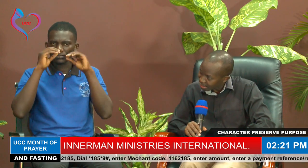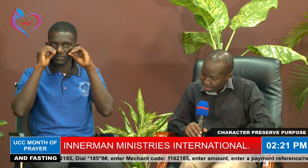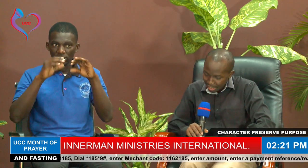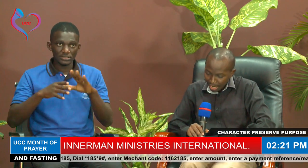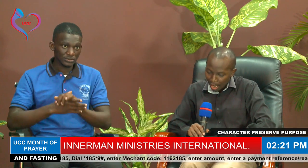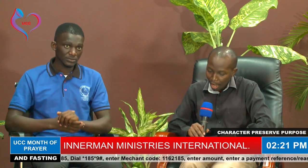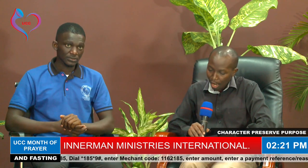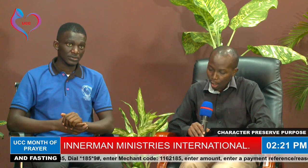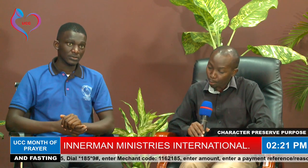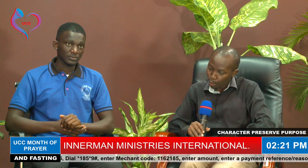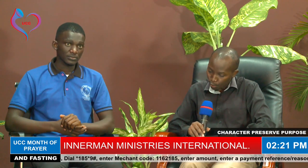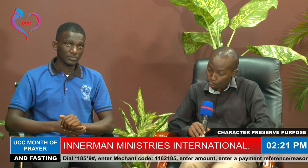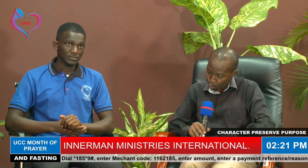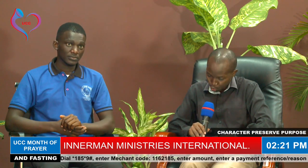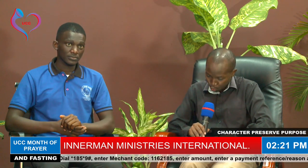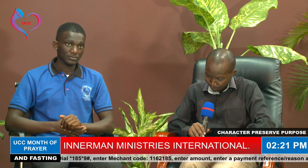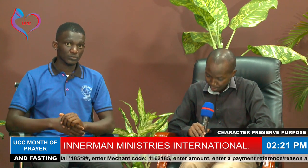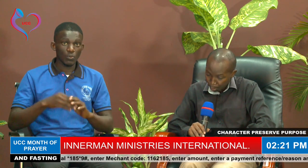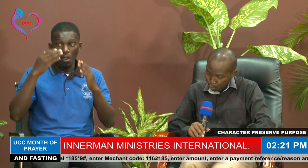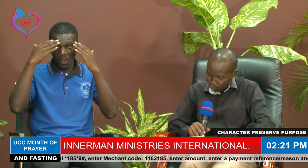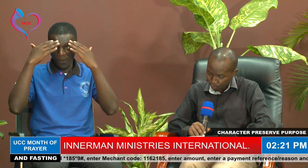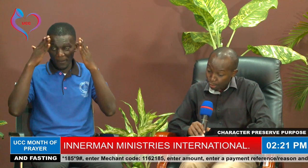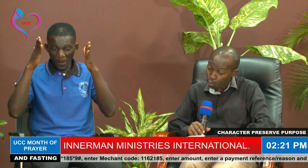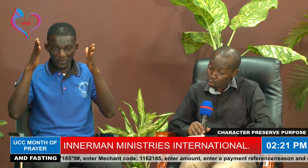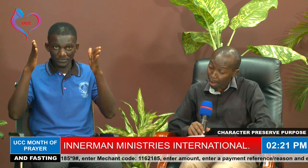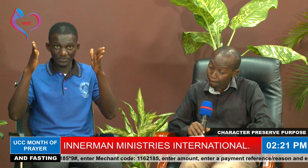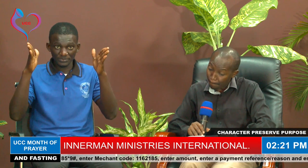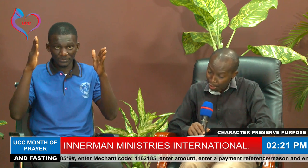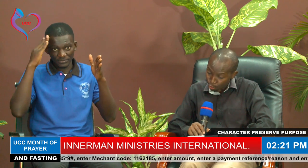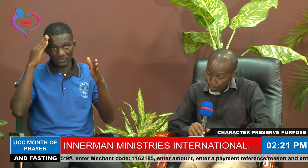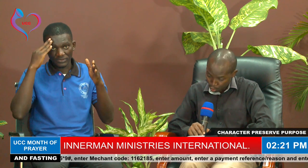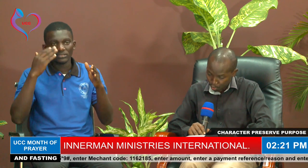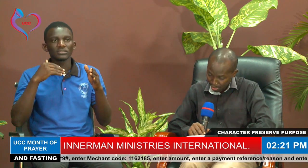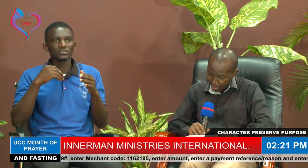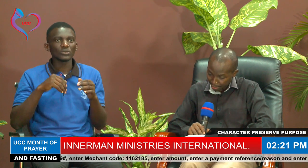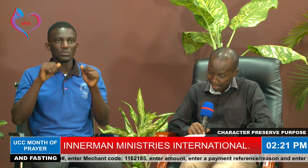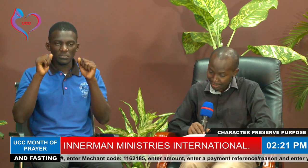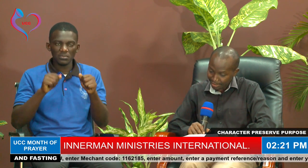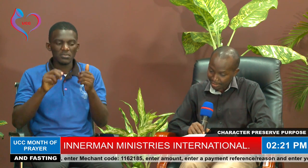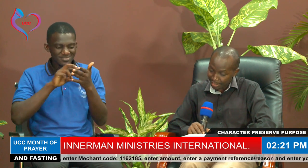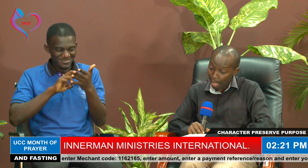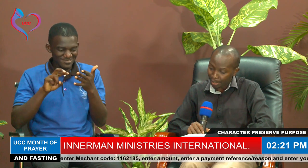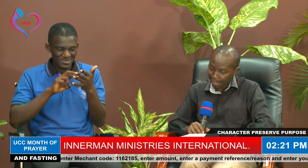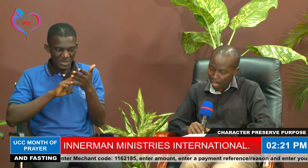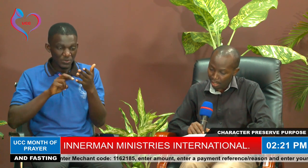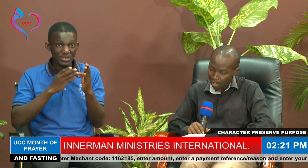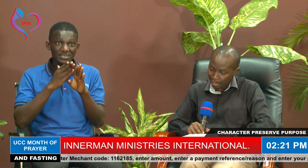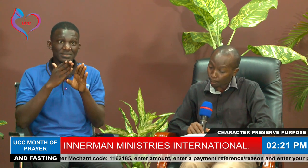Amen. Umbikudo bongo. Mubutufu, nino kusoma manual book. Nga sinabera na